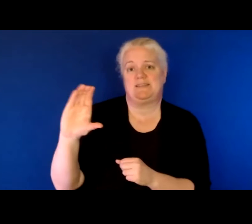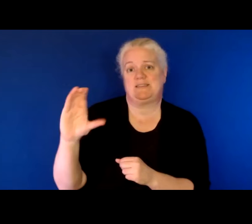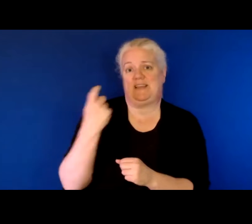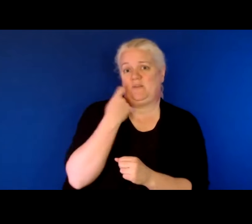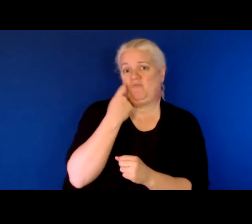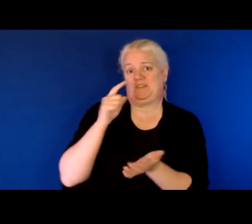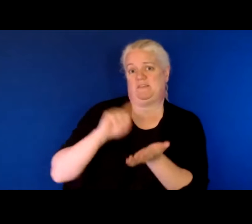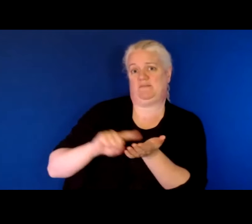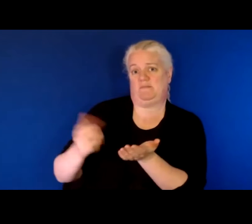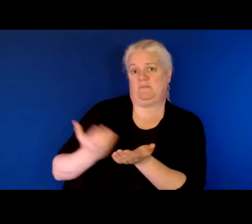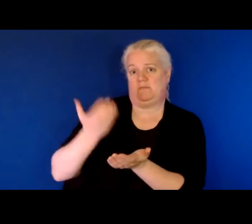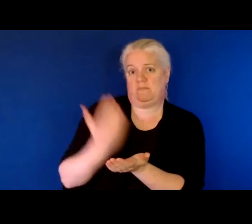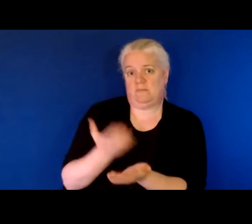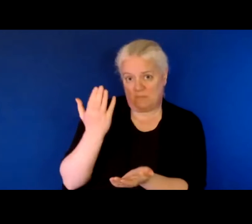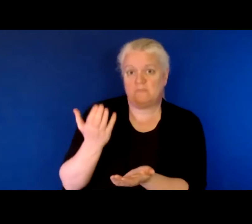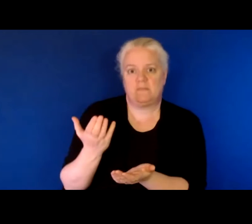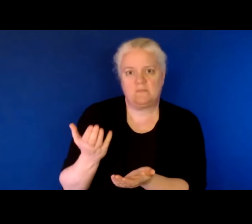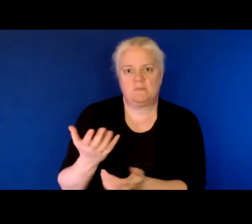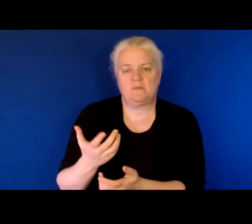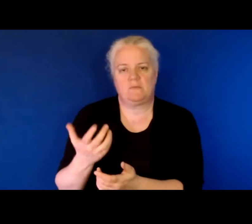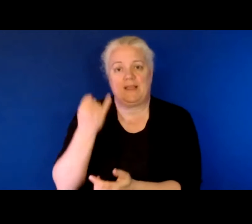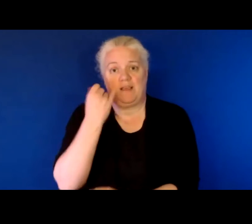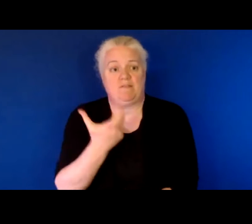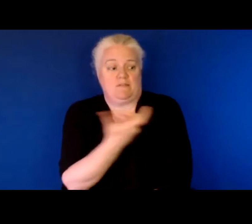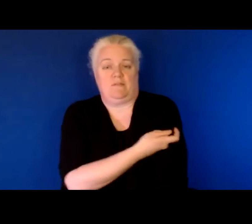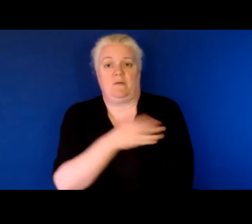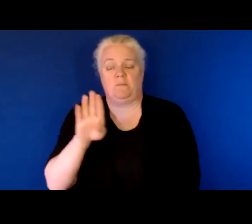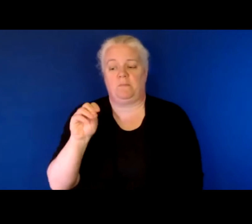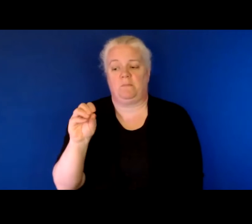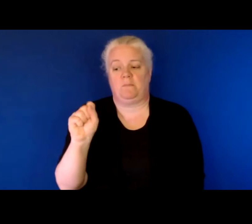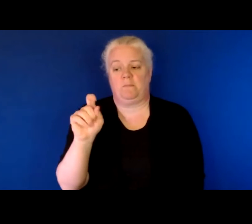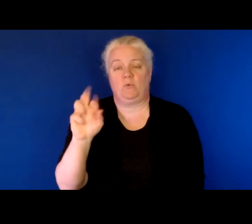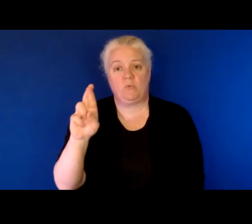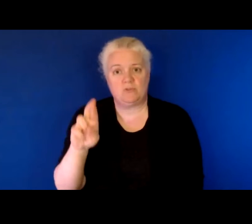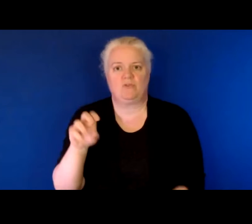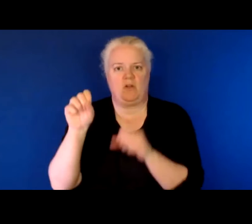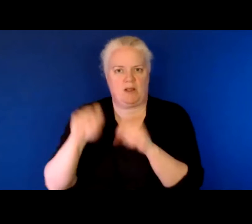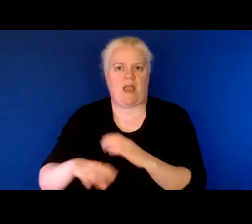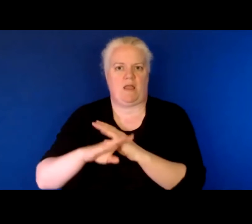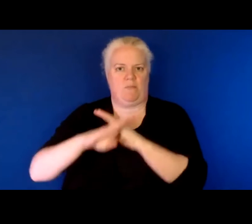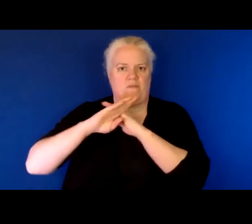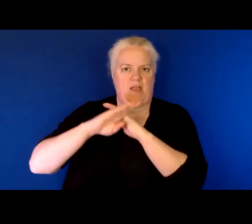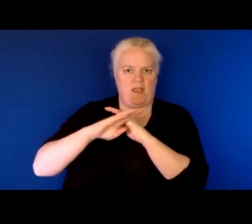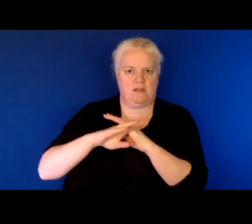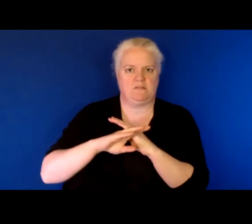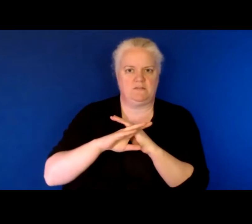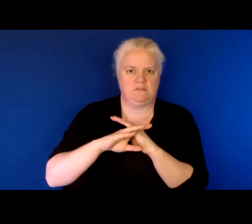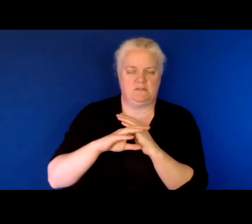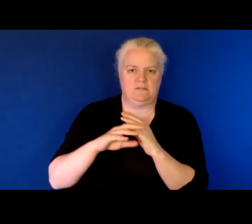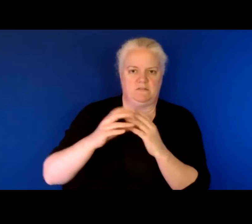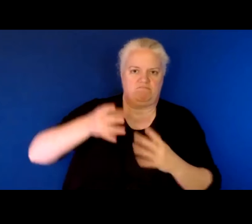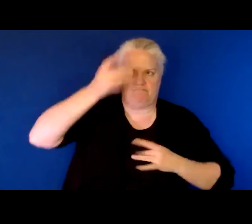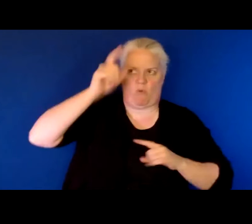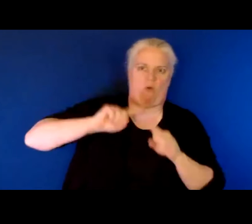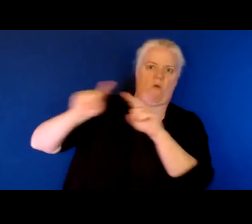另外呢是我们疾控中心他也是提到了这个我